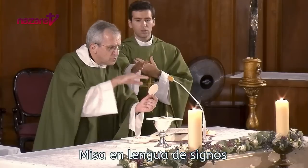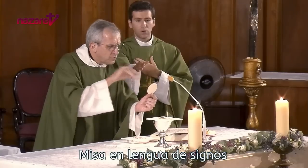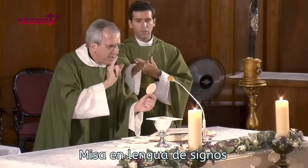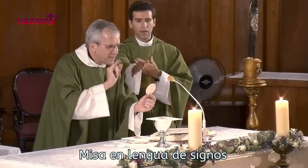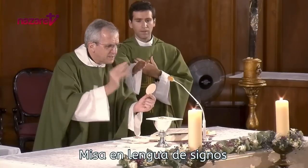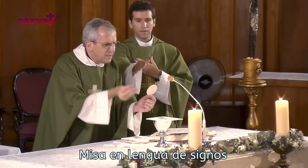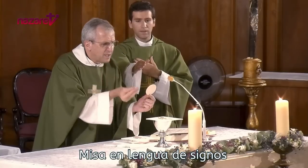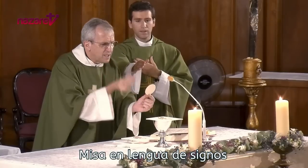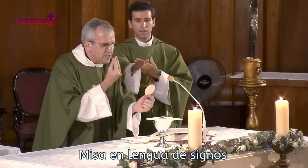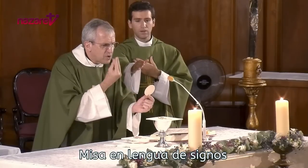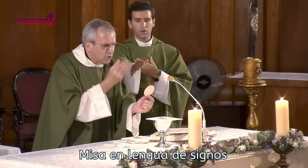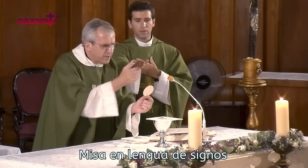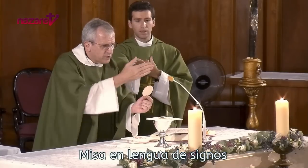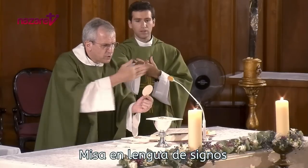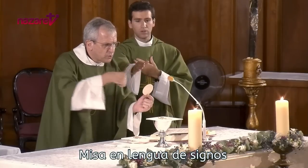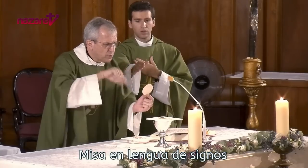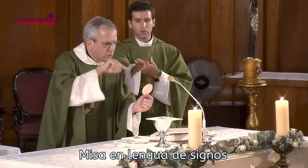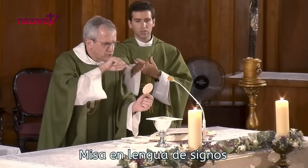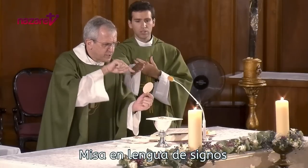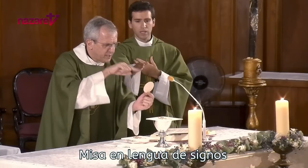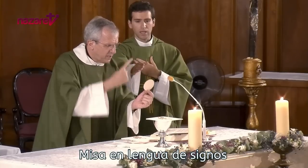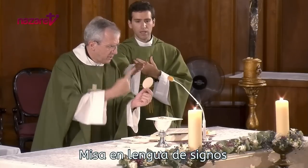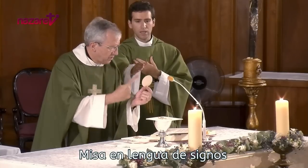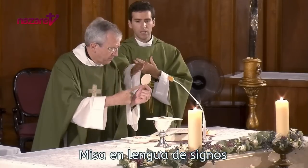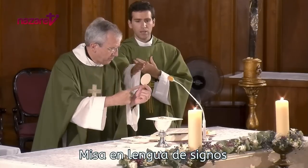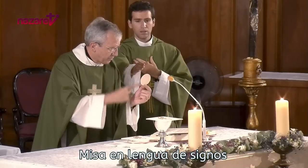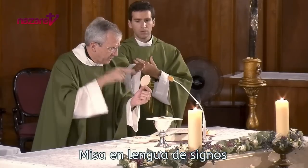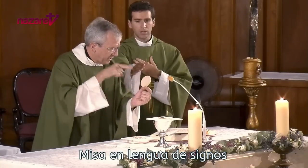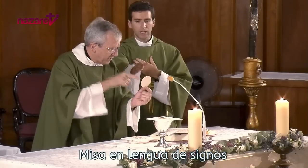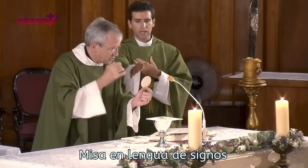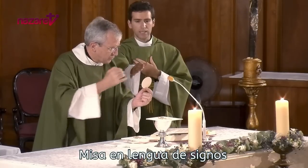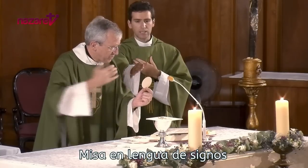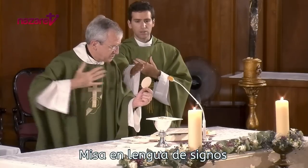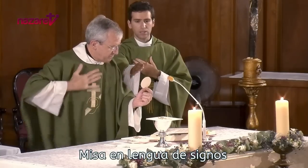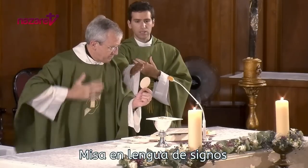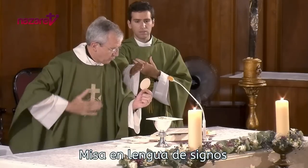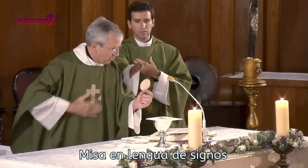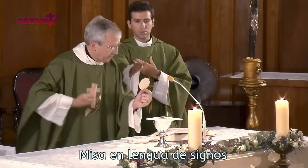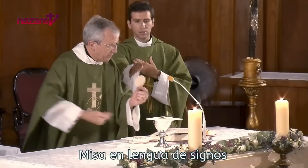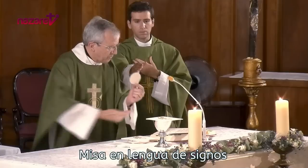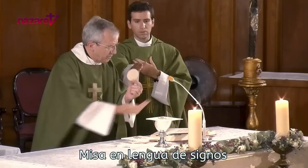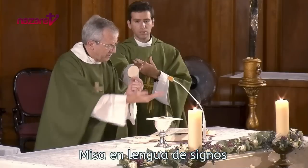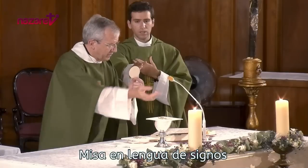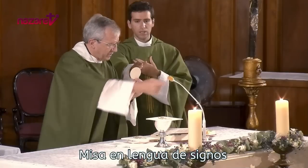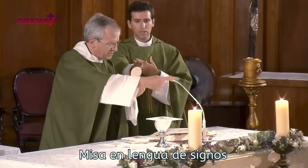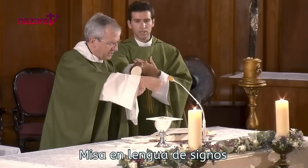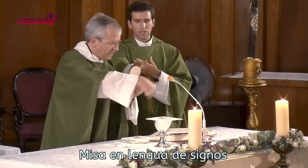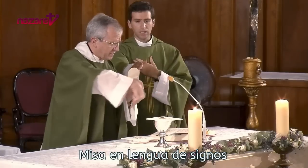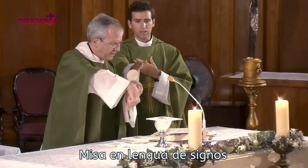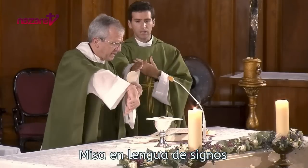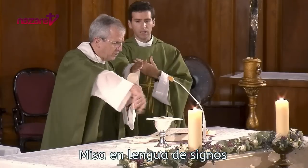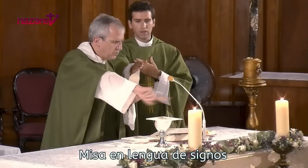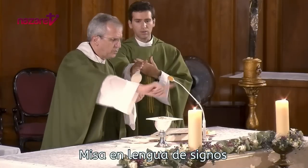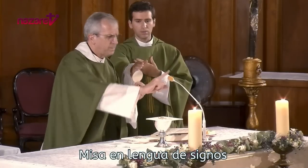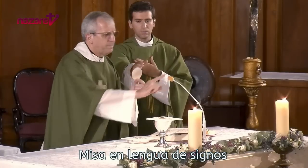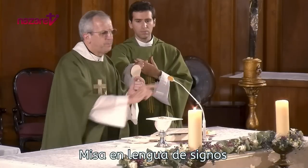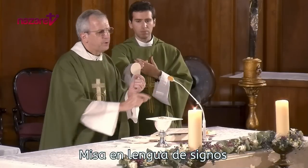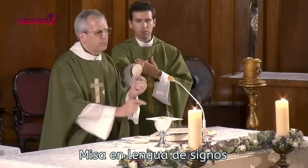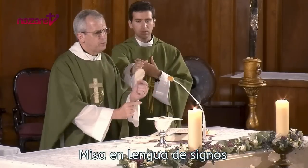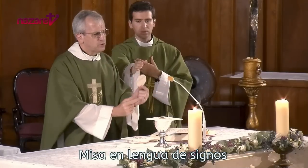tomad y comed todos de él, porque esto es mi cuerpo que será entregado por